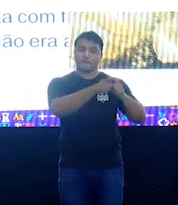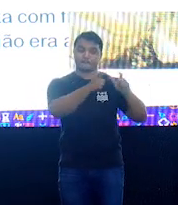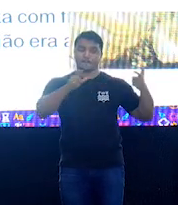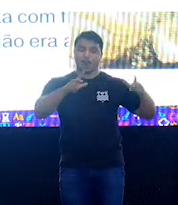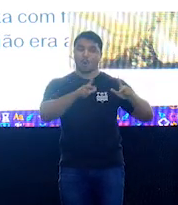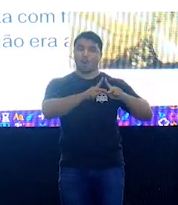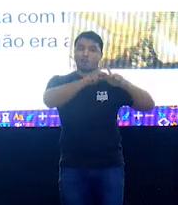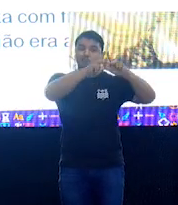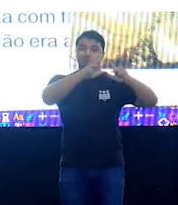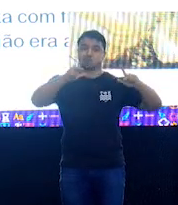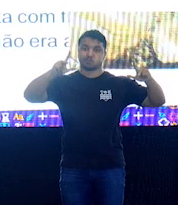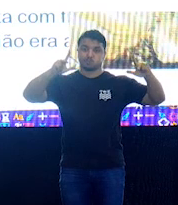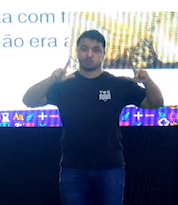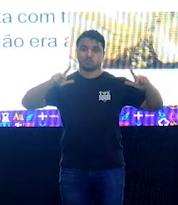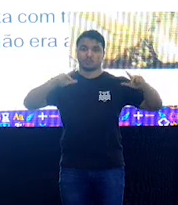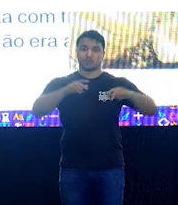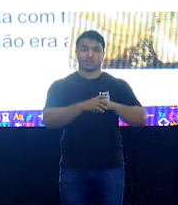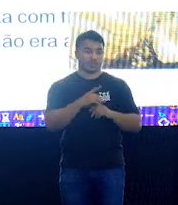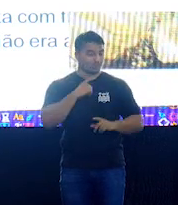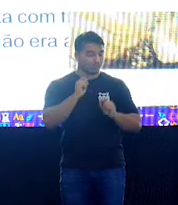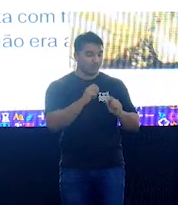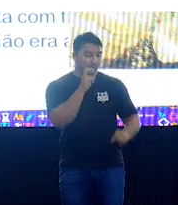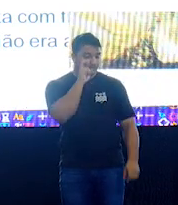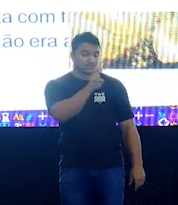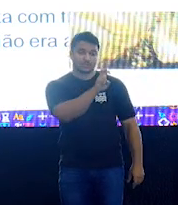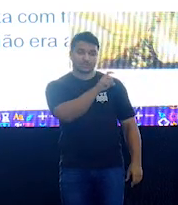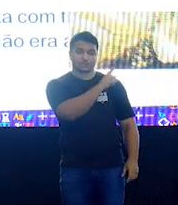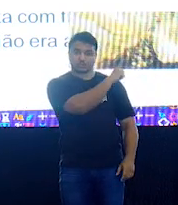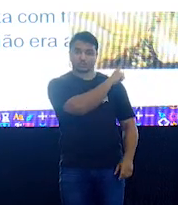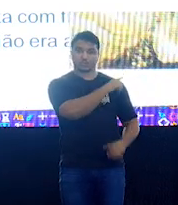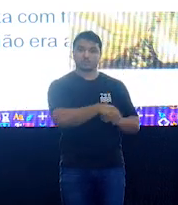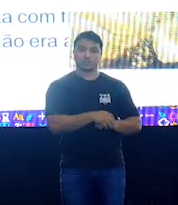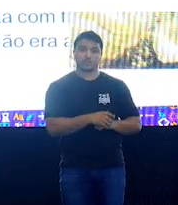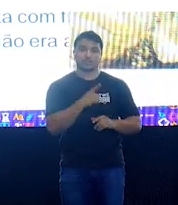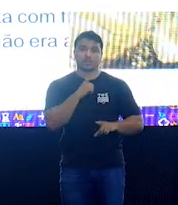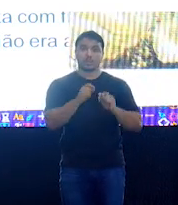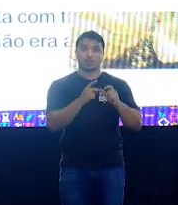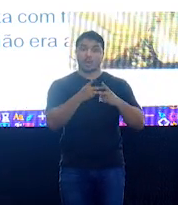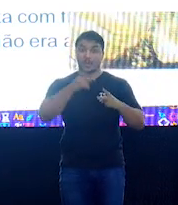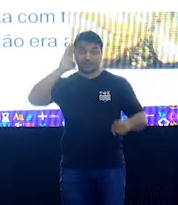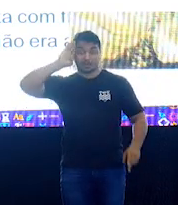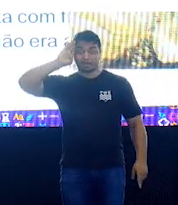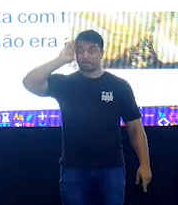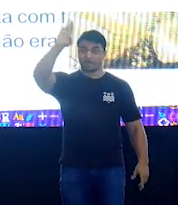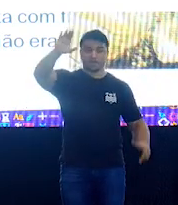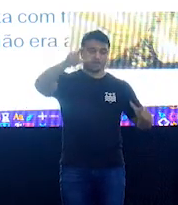essa pirâmide, escute bem o que é que eu vou dizer agora, ela foi a maior